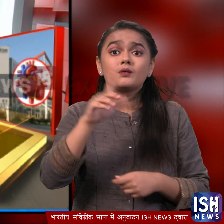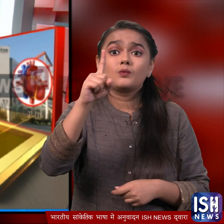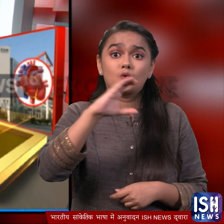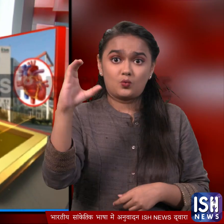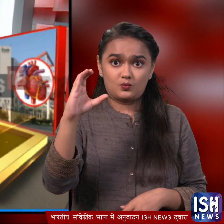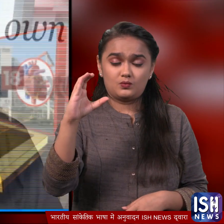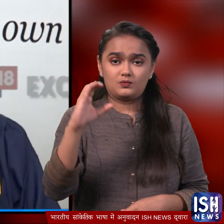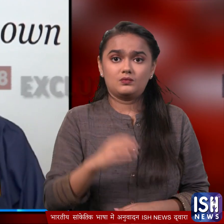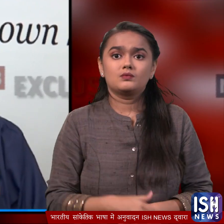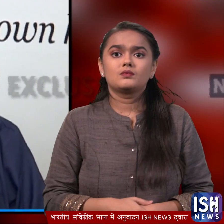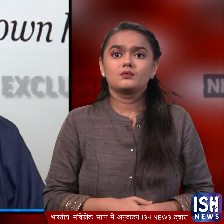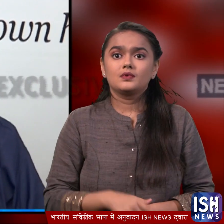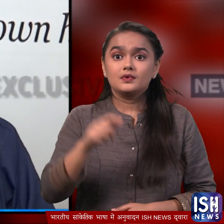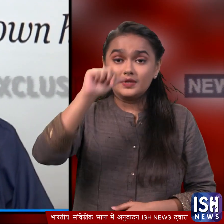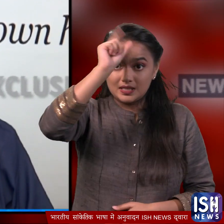है।